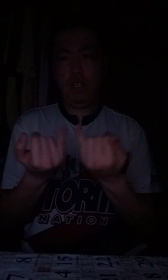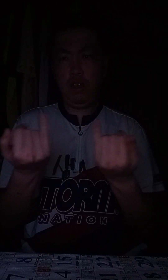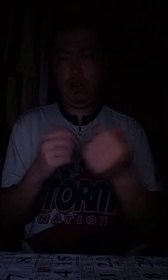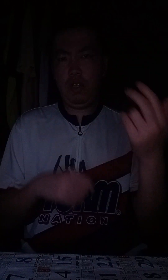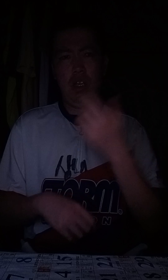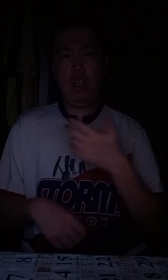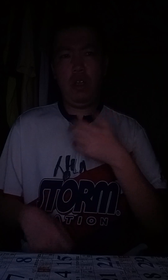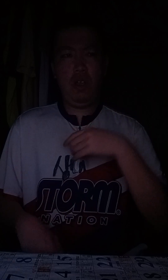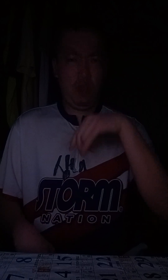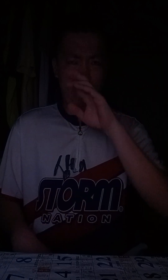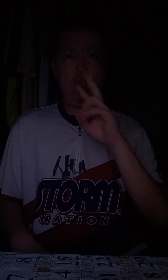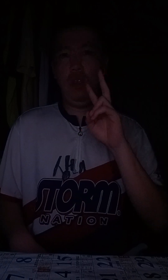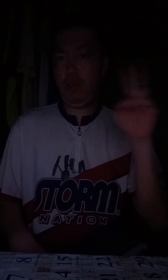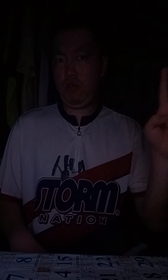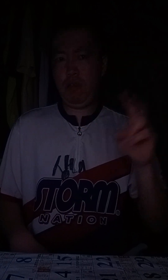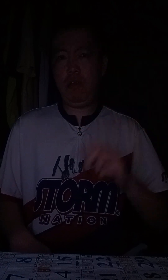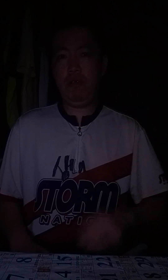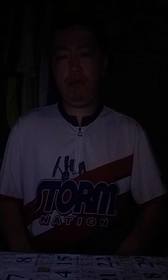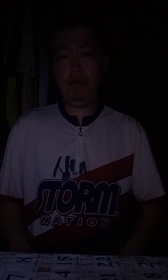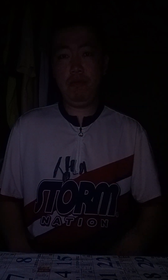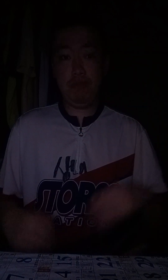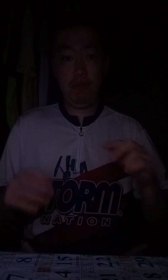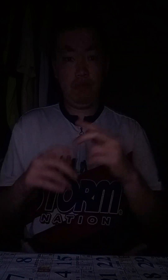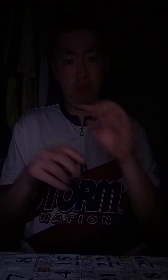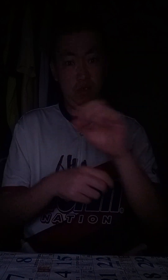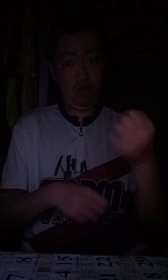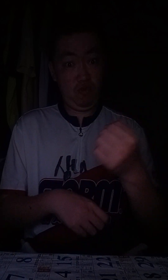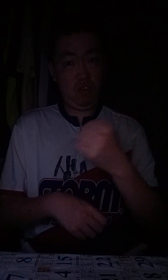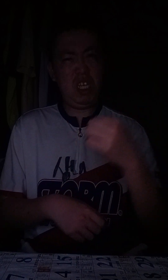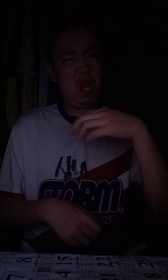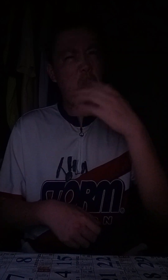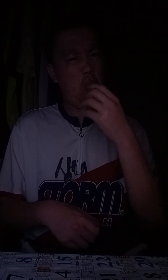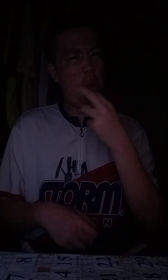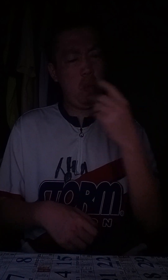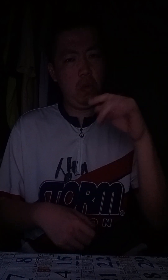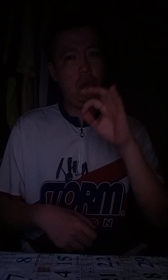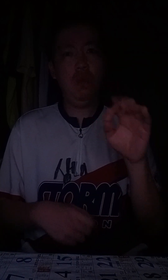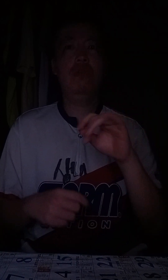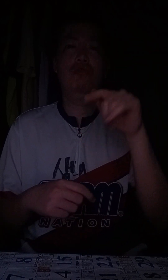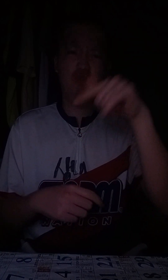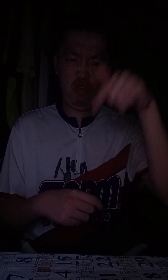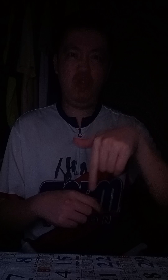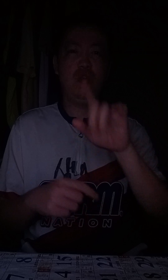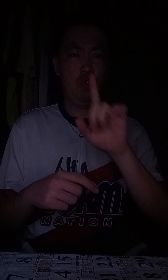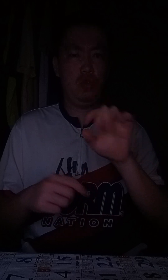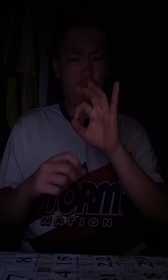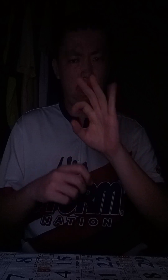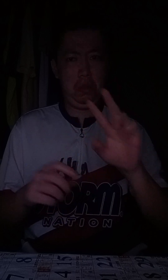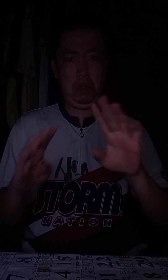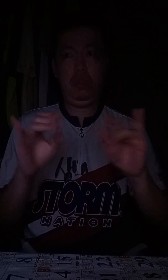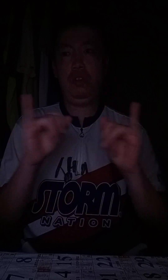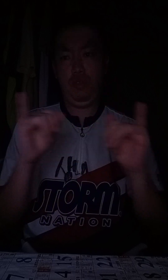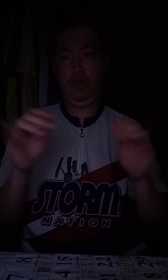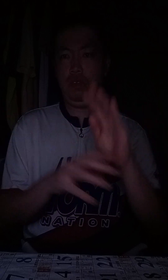상처를 입었습니다. 사고 당시 운전자의 혈중 알코올 농도는 면허 취소 수치인 0.106%로